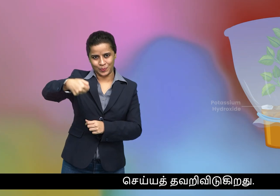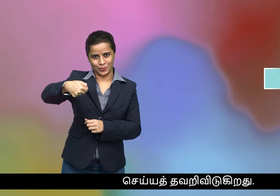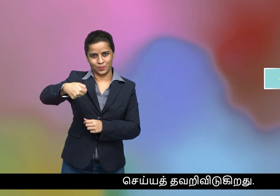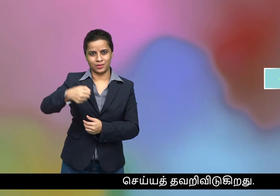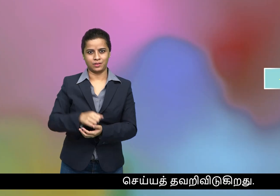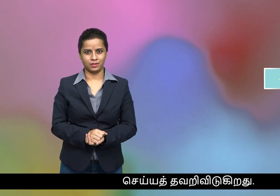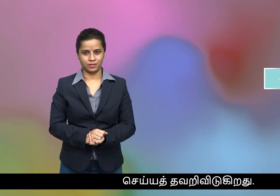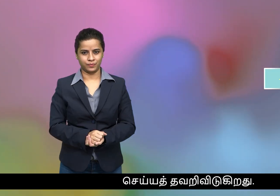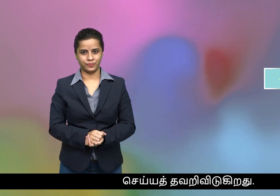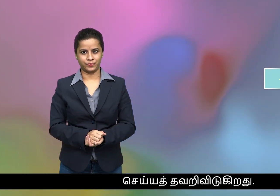செய்ய தவறிவிடுகிறது.